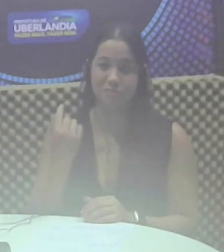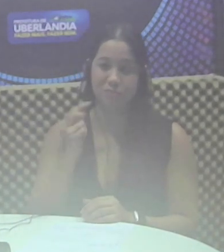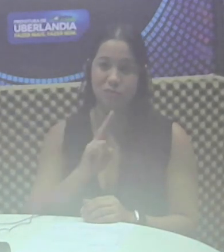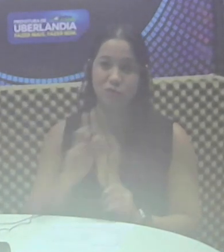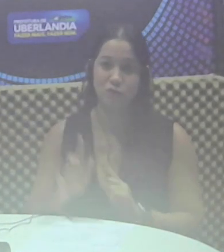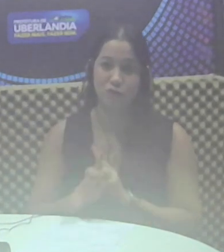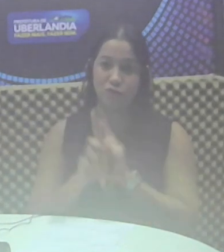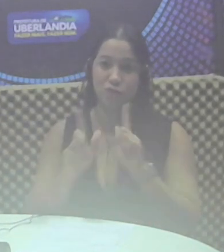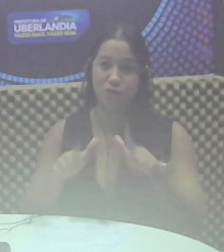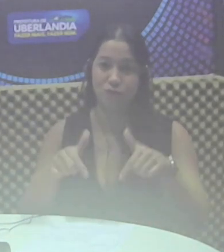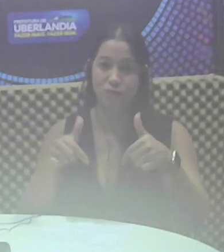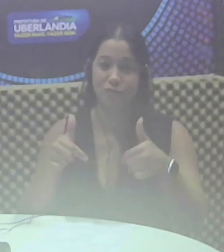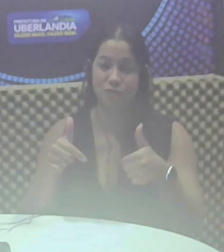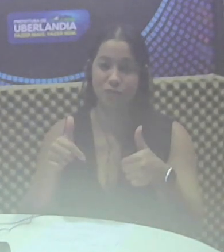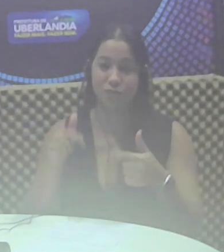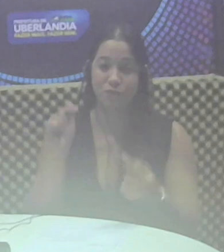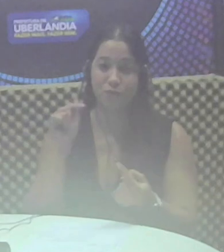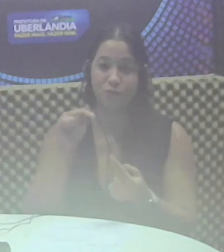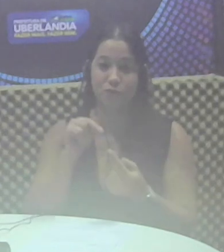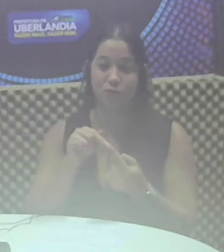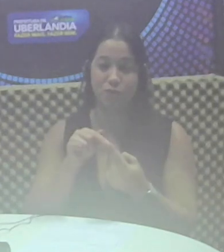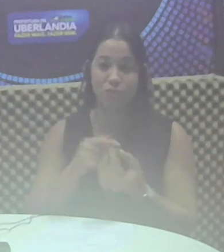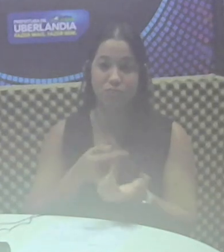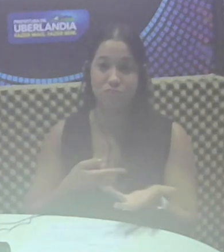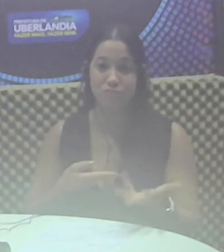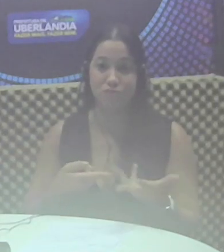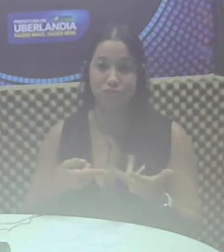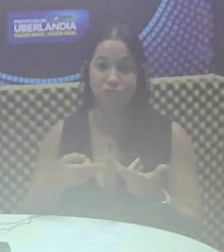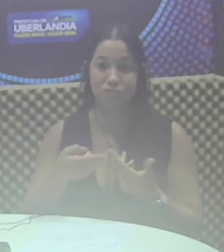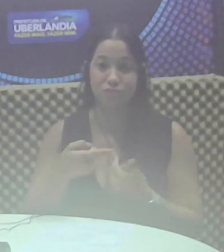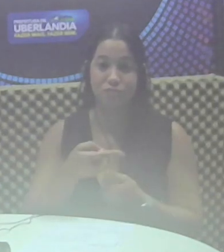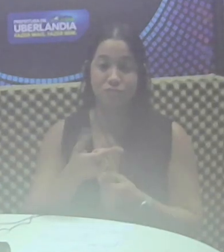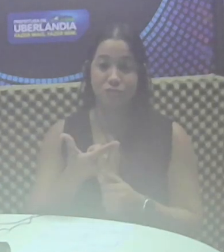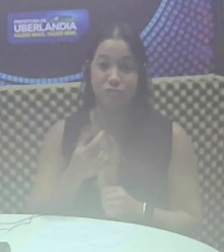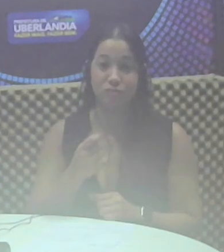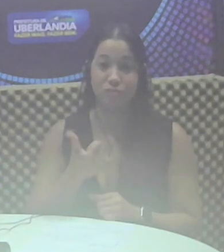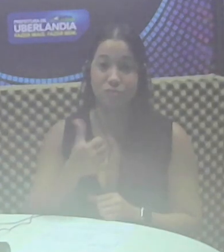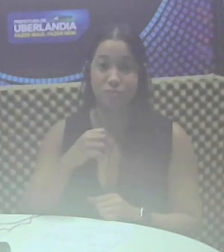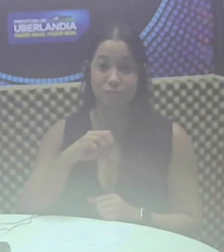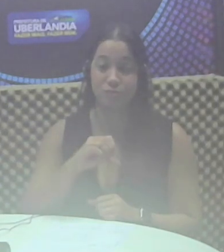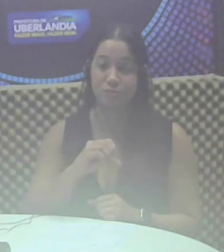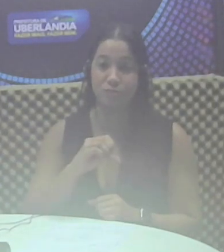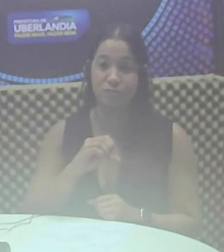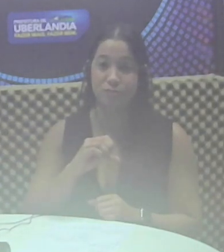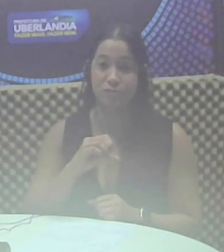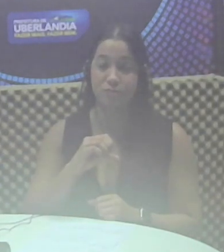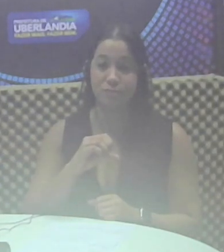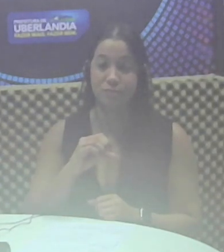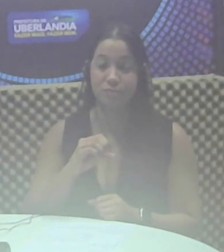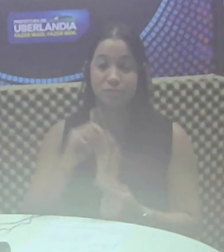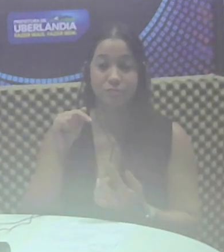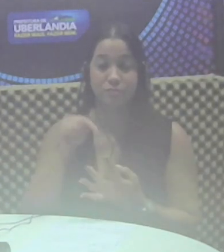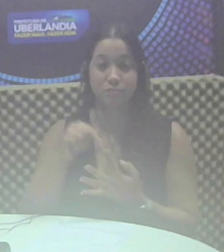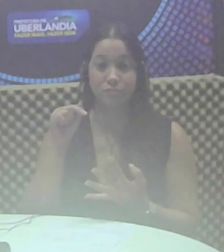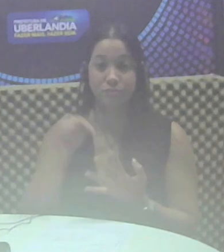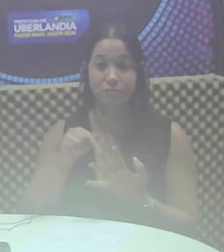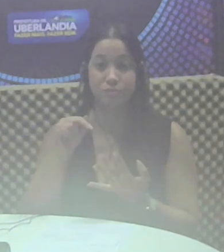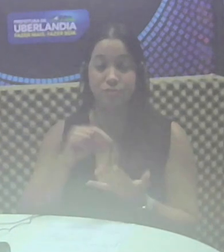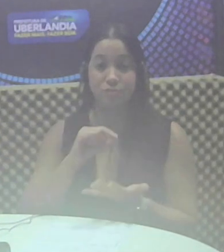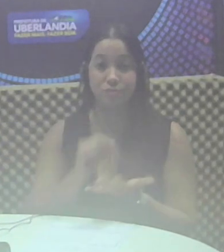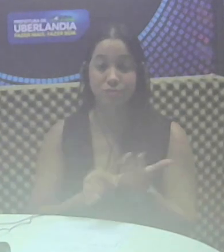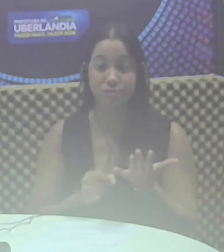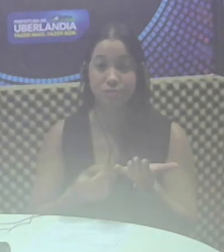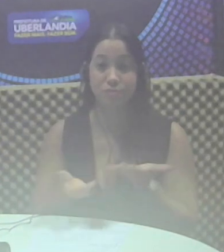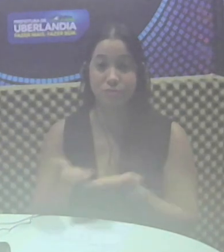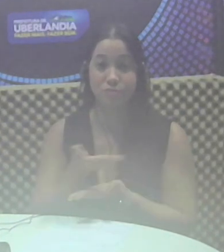realiza ações neste sentido em várias frentes desde 2019. Dentre as medidas está a assinatura de